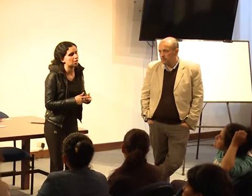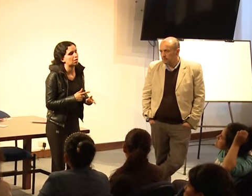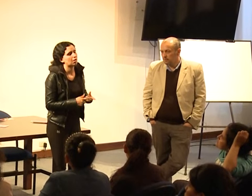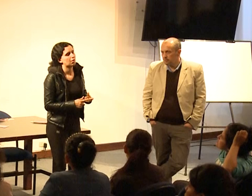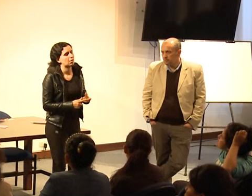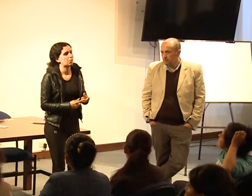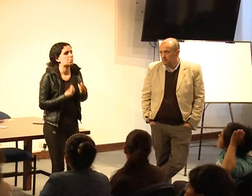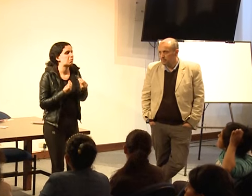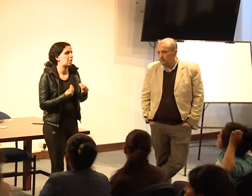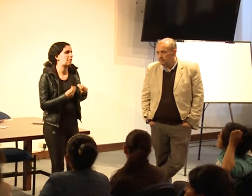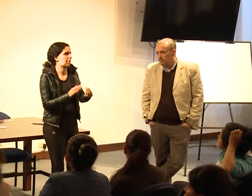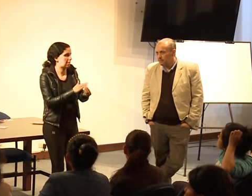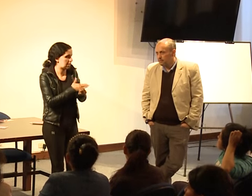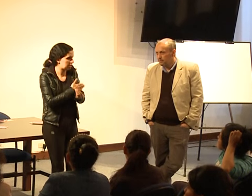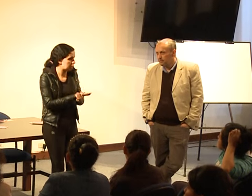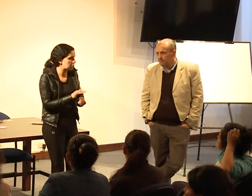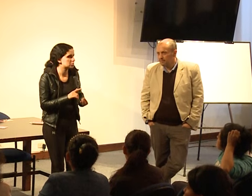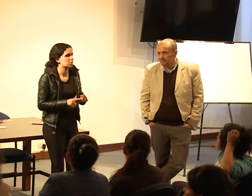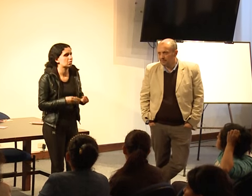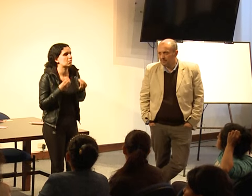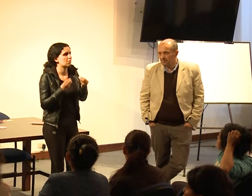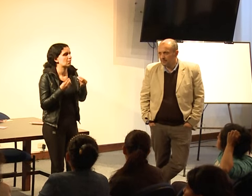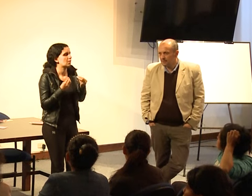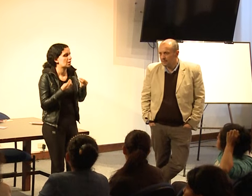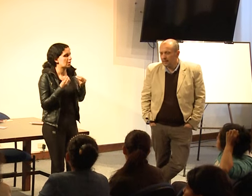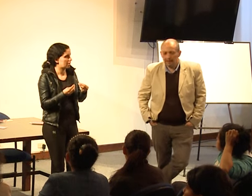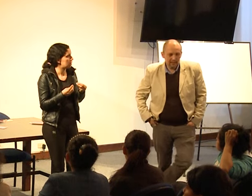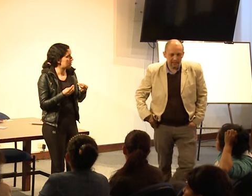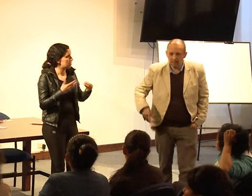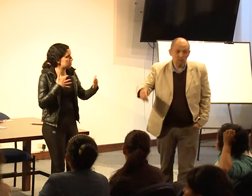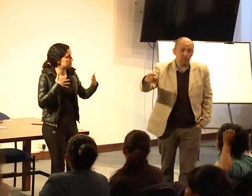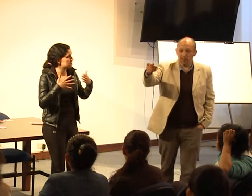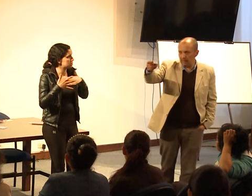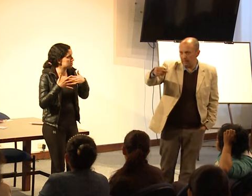artes escénicas. ¿Cuál sería el para qué de la literatura?